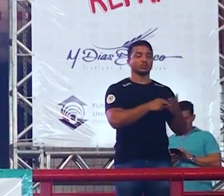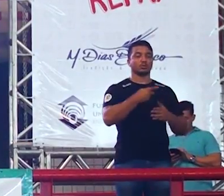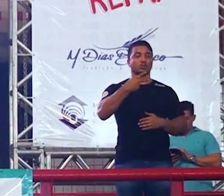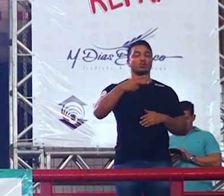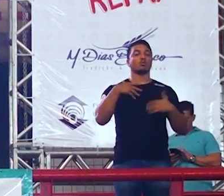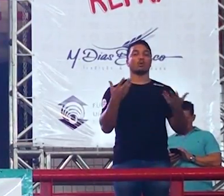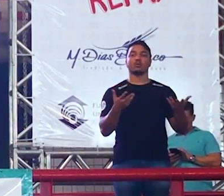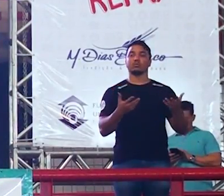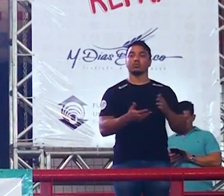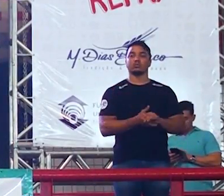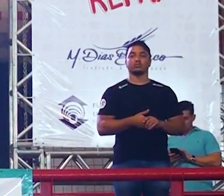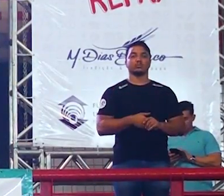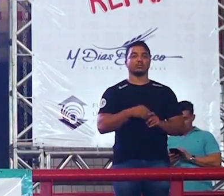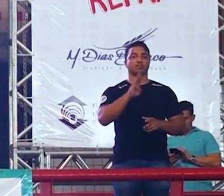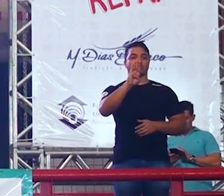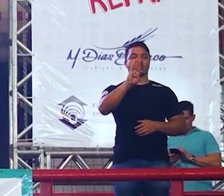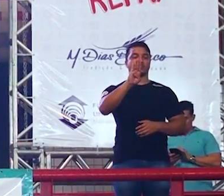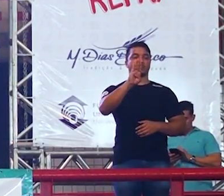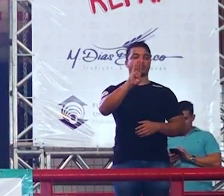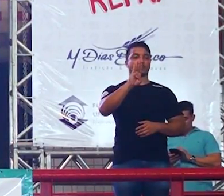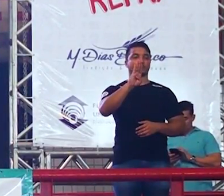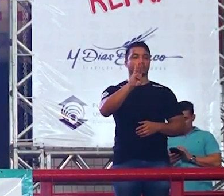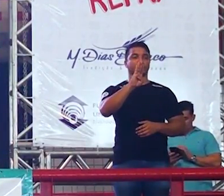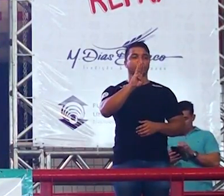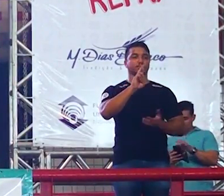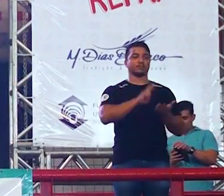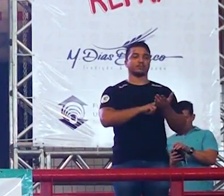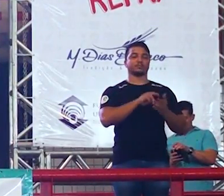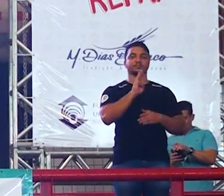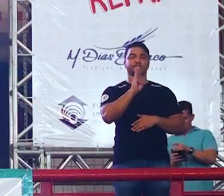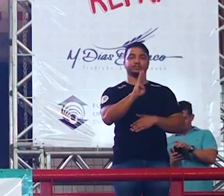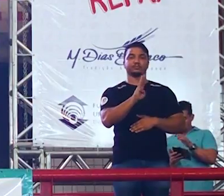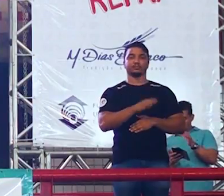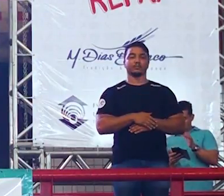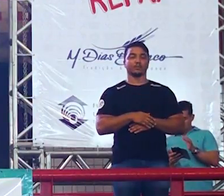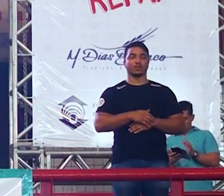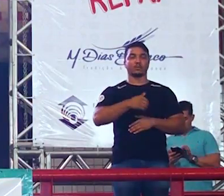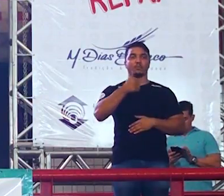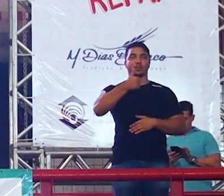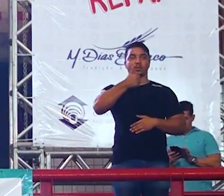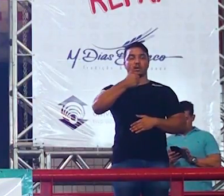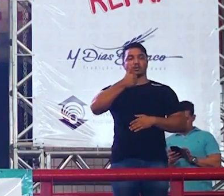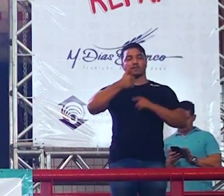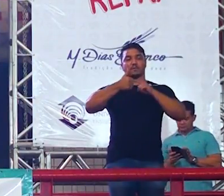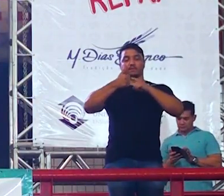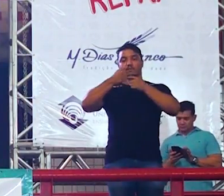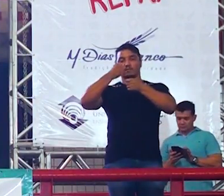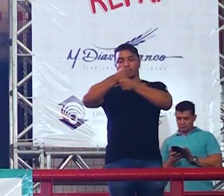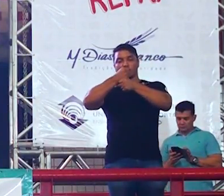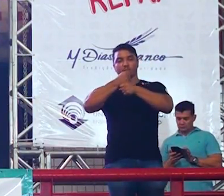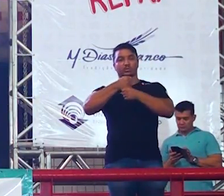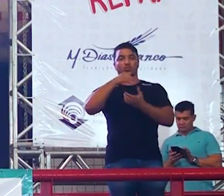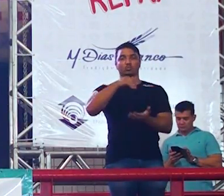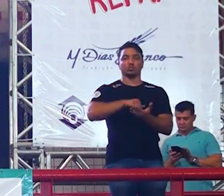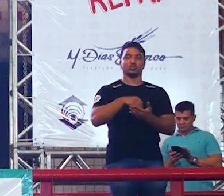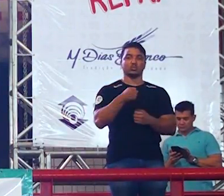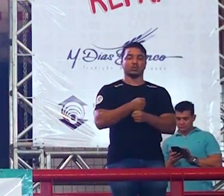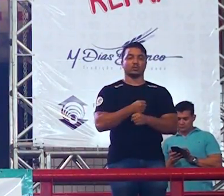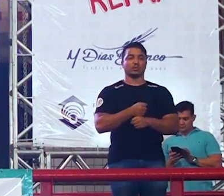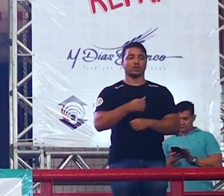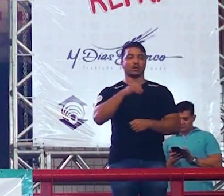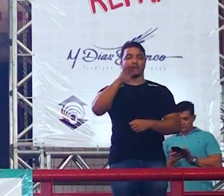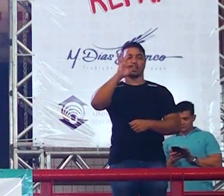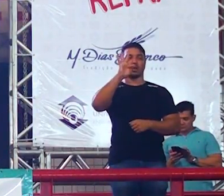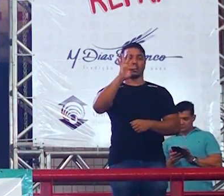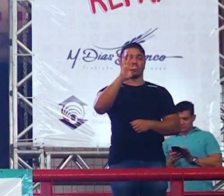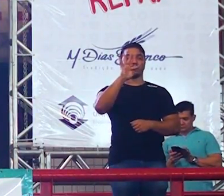vai ser a B de bola. A primeira verdade é falsa e a última falsa, né?